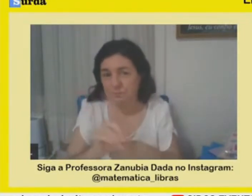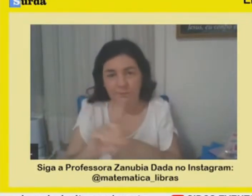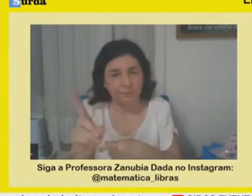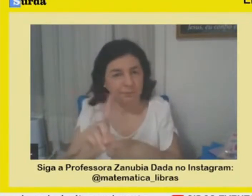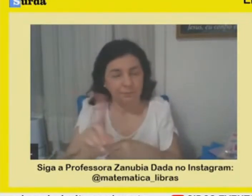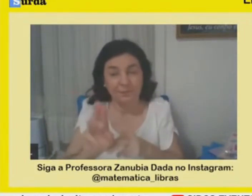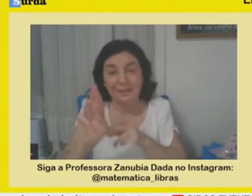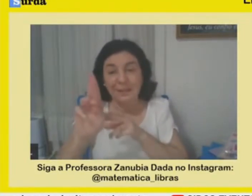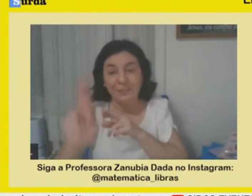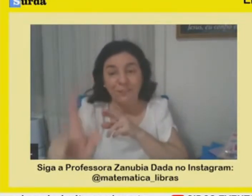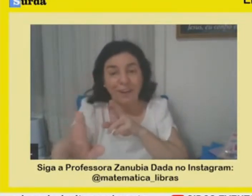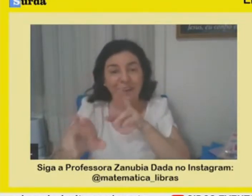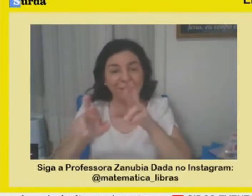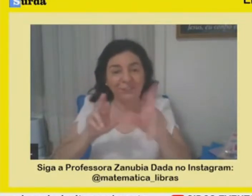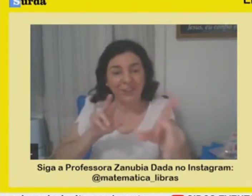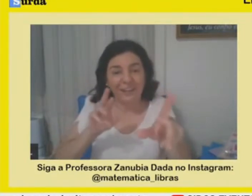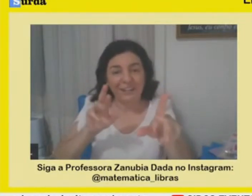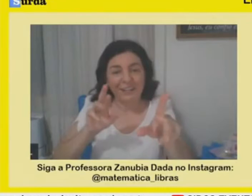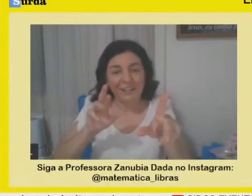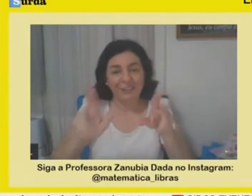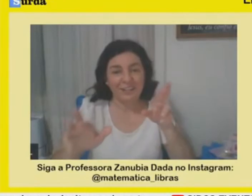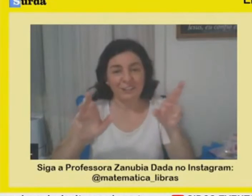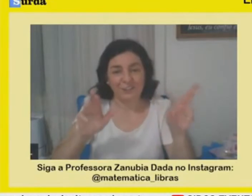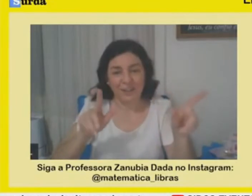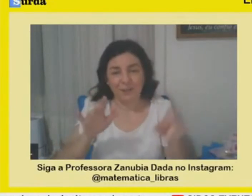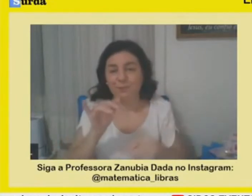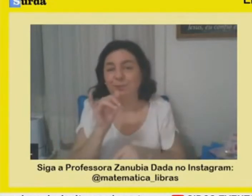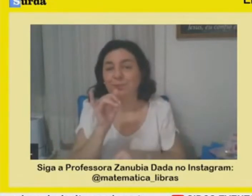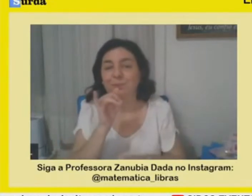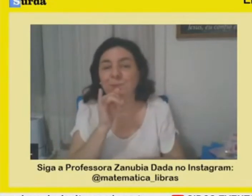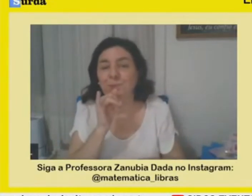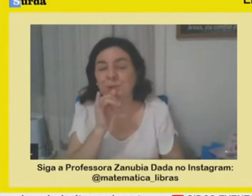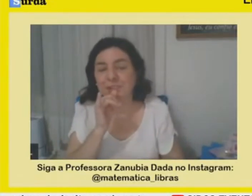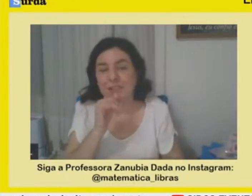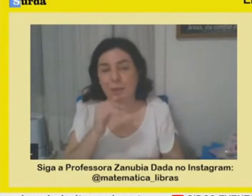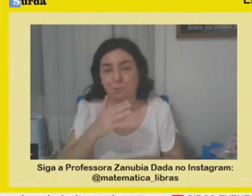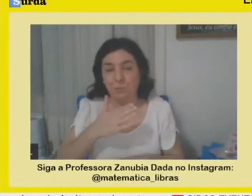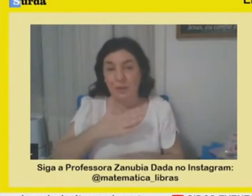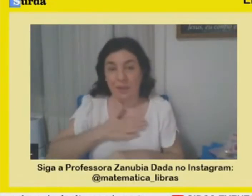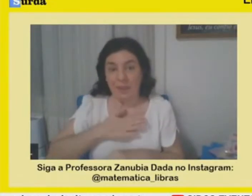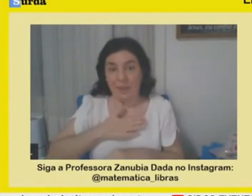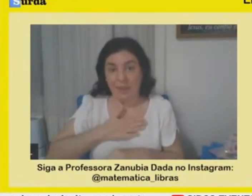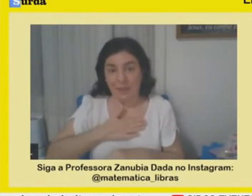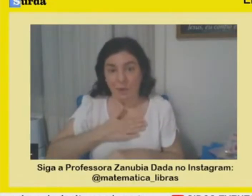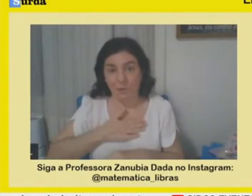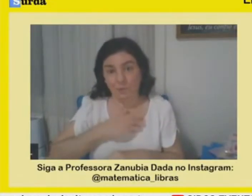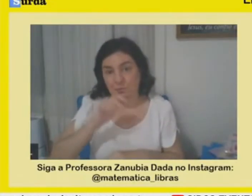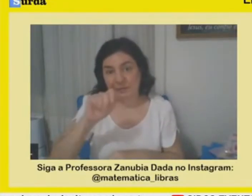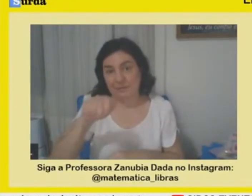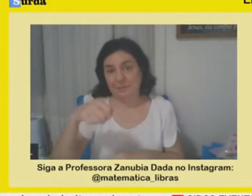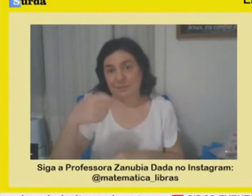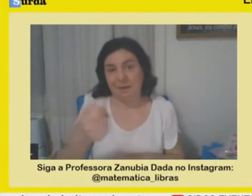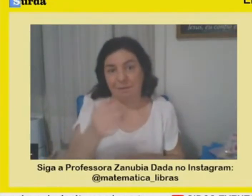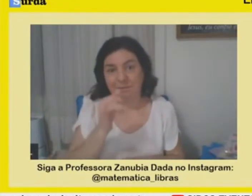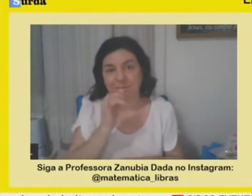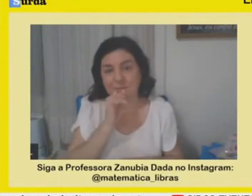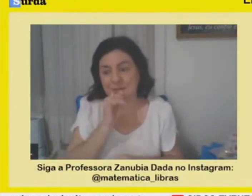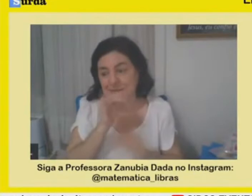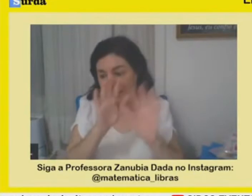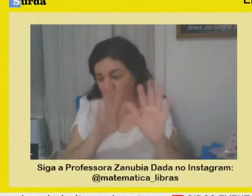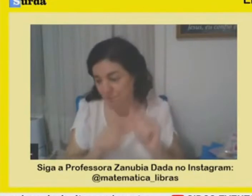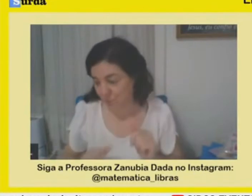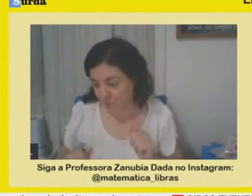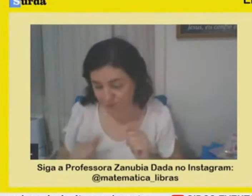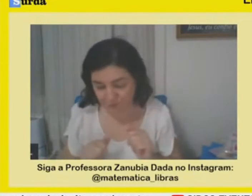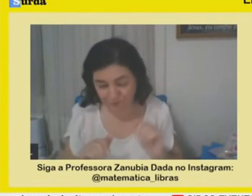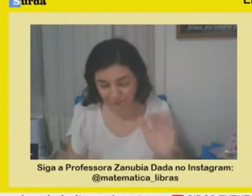E na subtração, como que vai ser na língua de sinais? É igual? É todo mundo igual? Não, é diferente. É diferente. Por